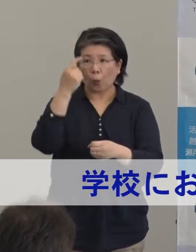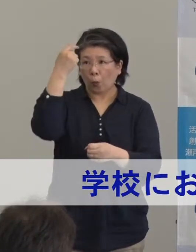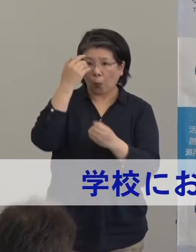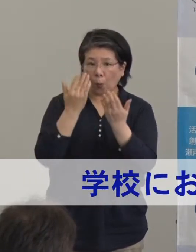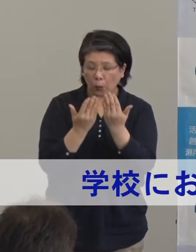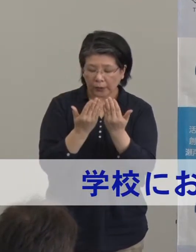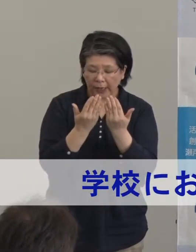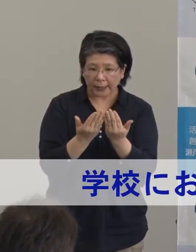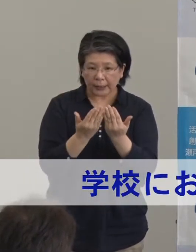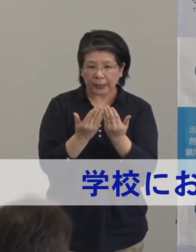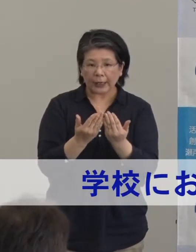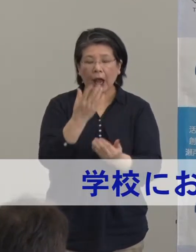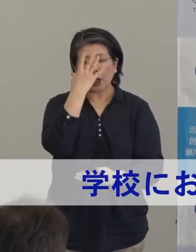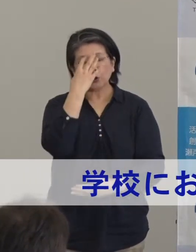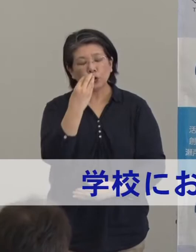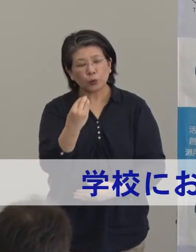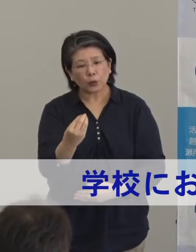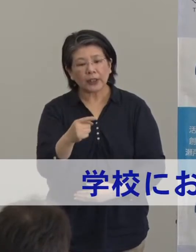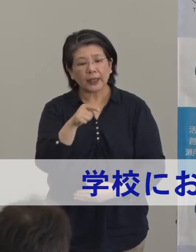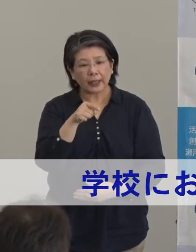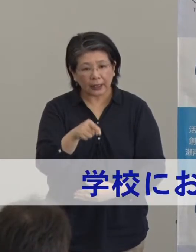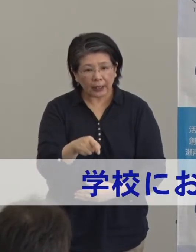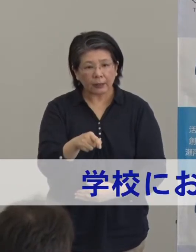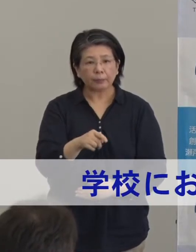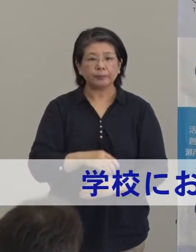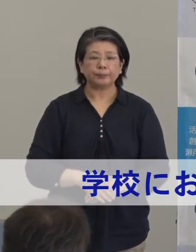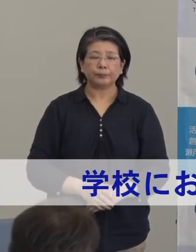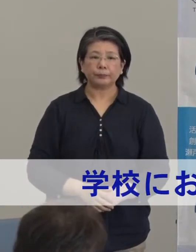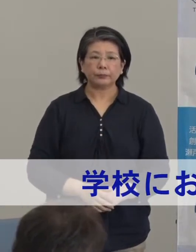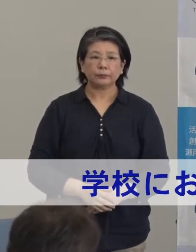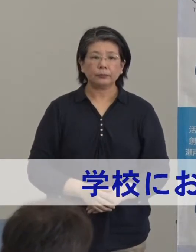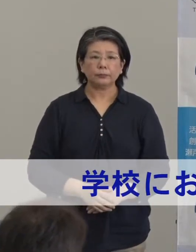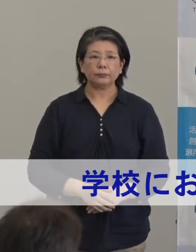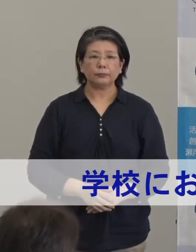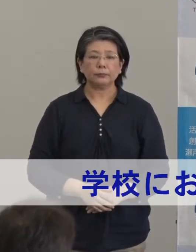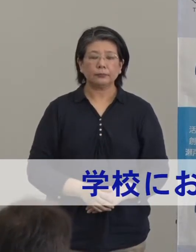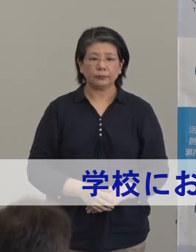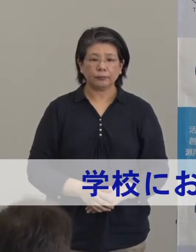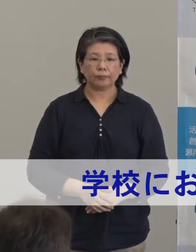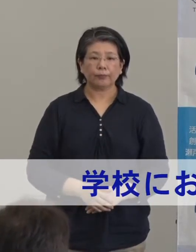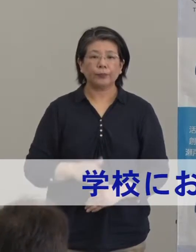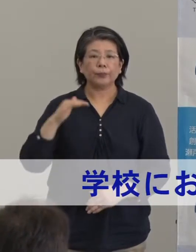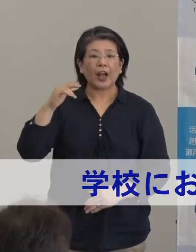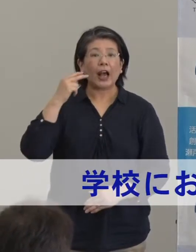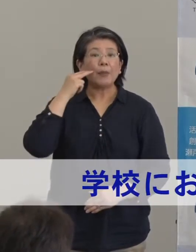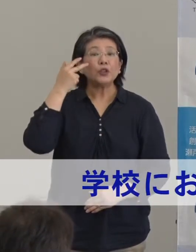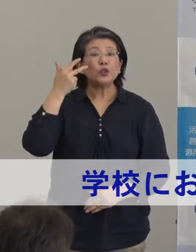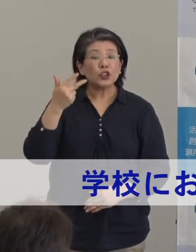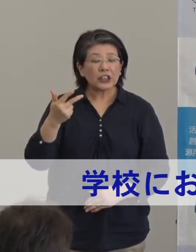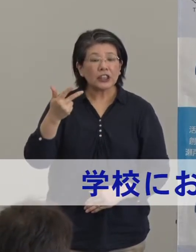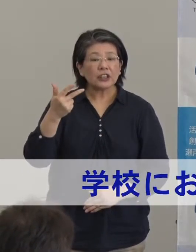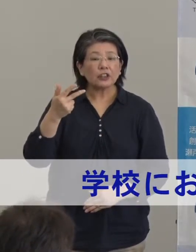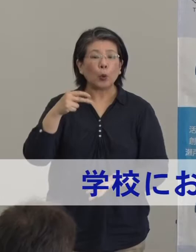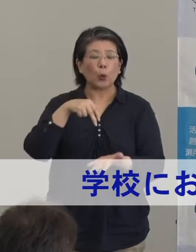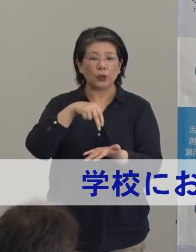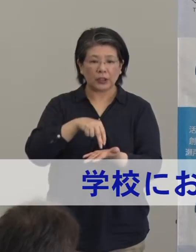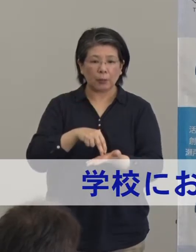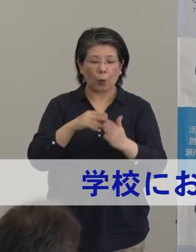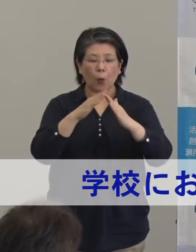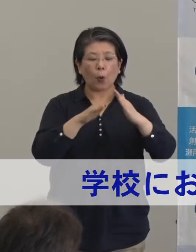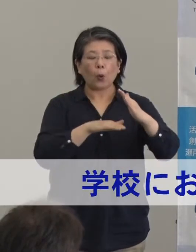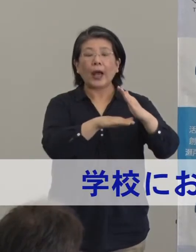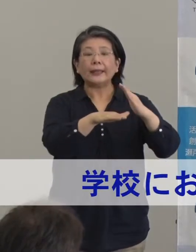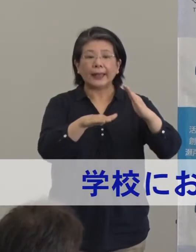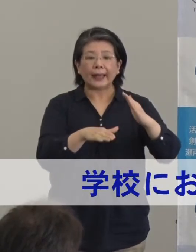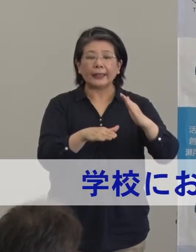目され、全国的にも話題になっておるところでございます。まあ、本市といたしましても、やはり家庭で子どもがいなが